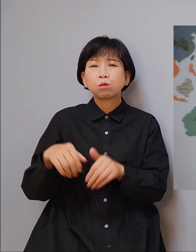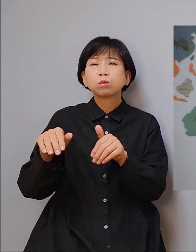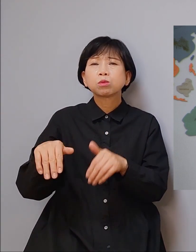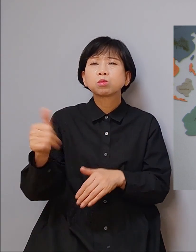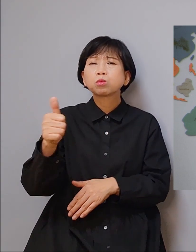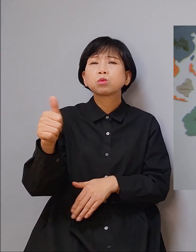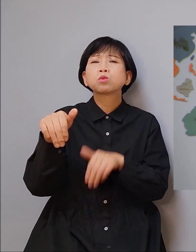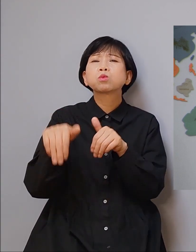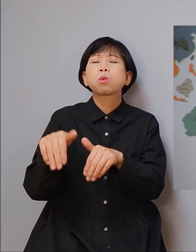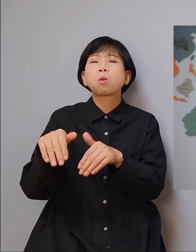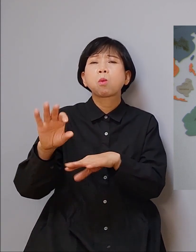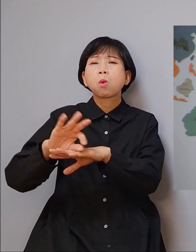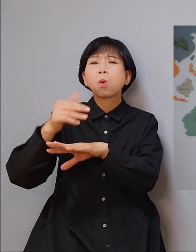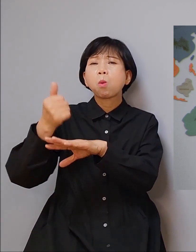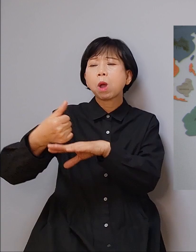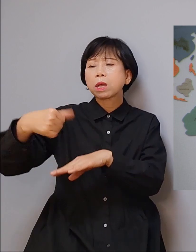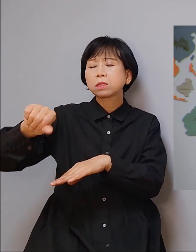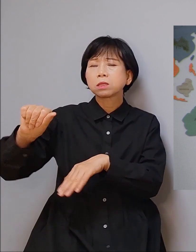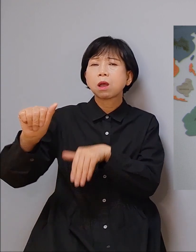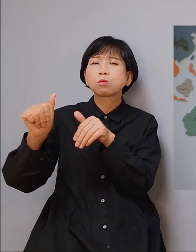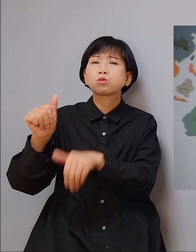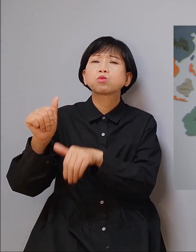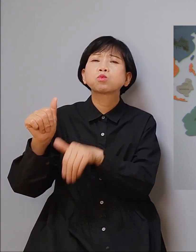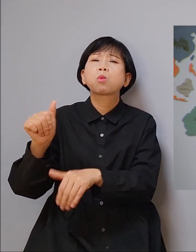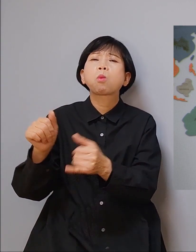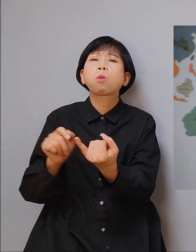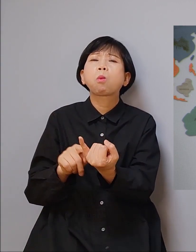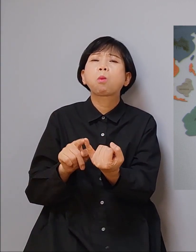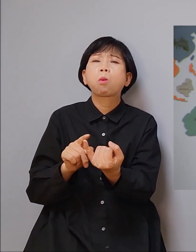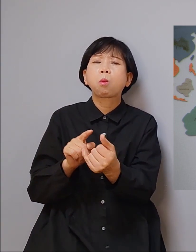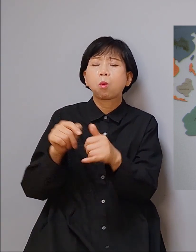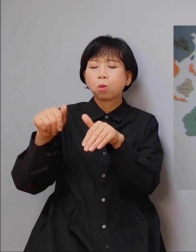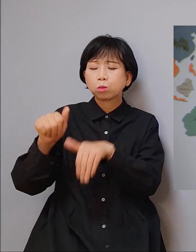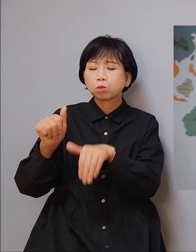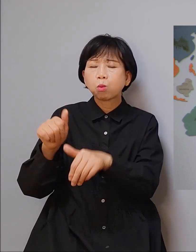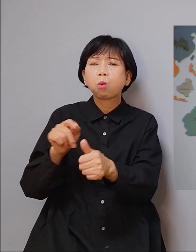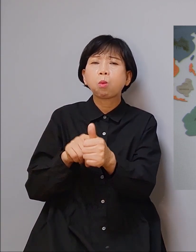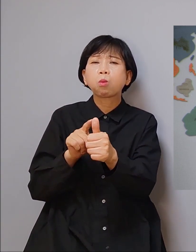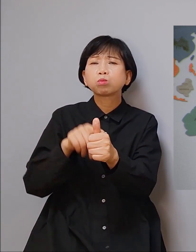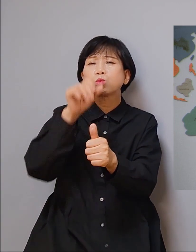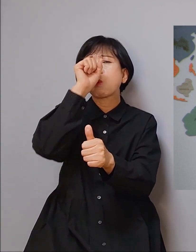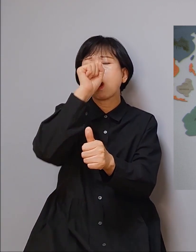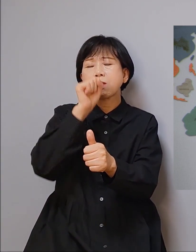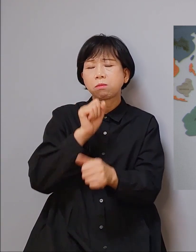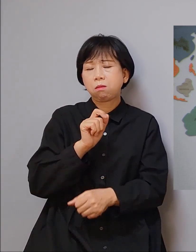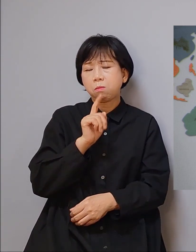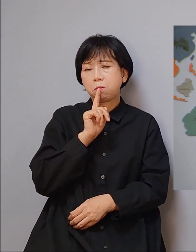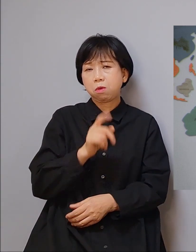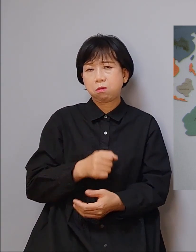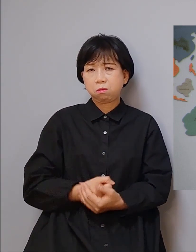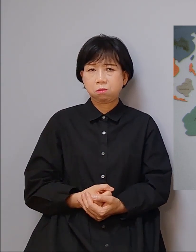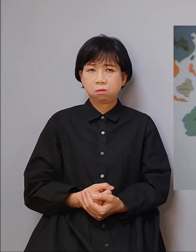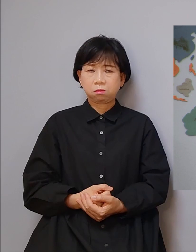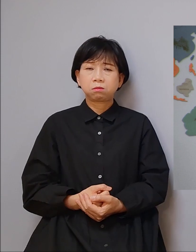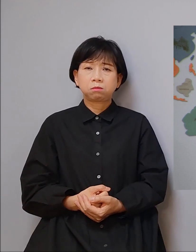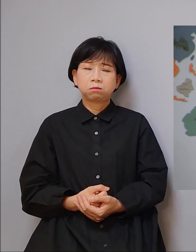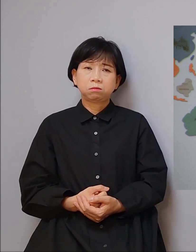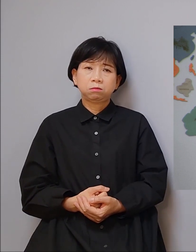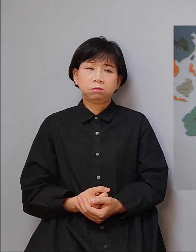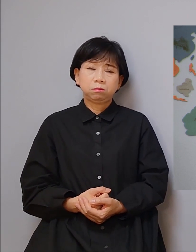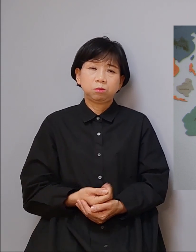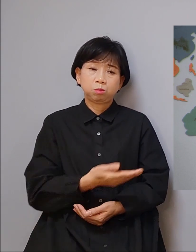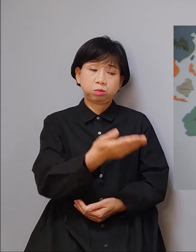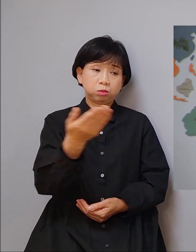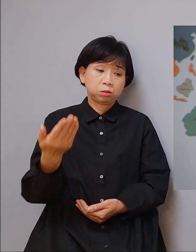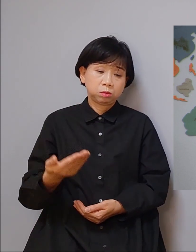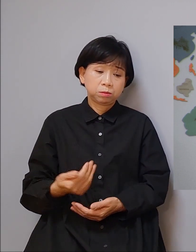신데렐라의 인생은 역전될 수 있는 거예요. 시간 문제인 거예요. 사랑하는